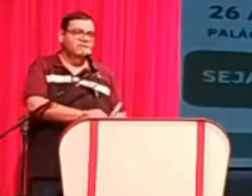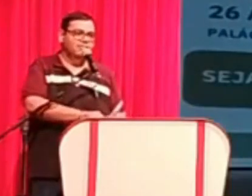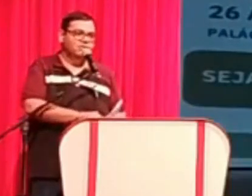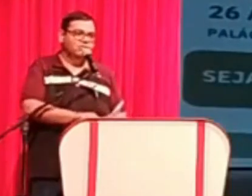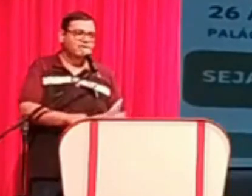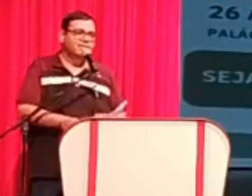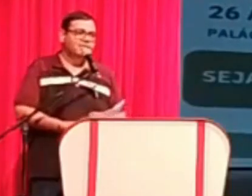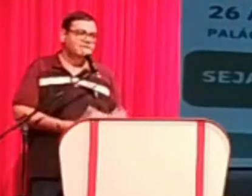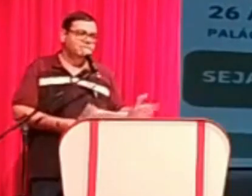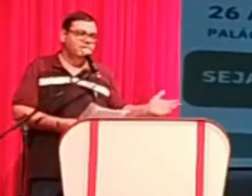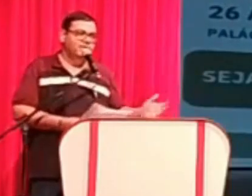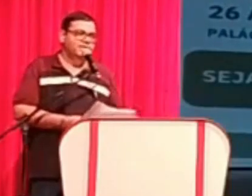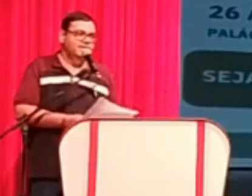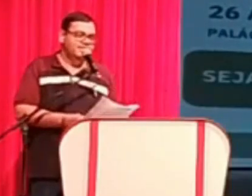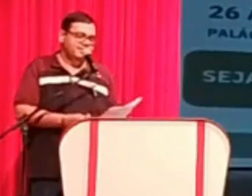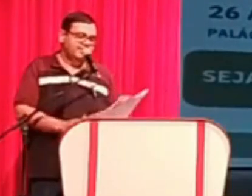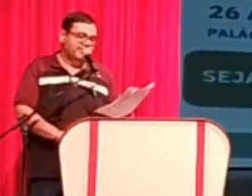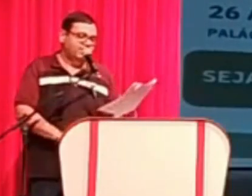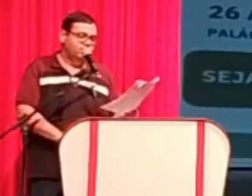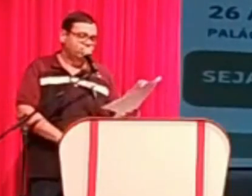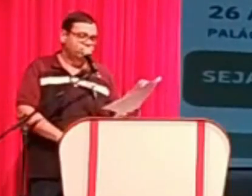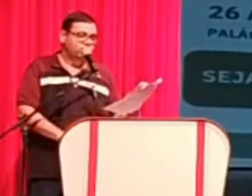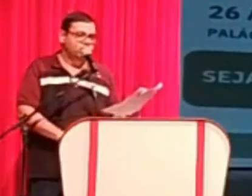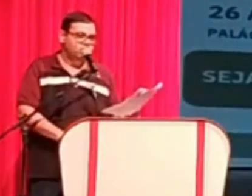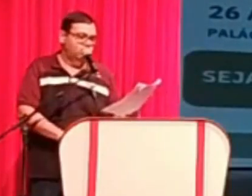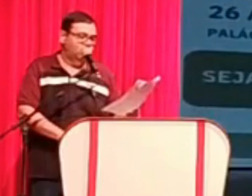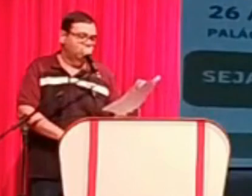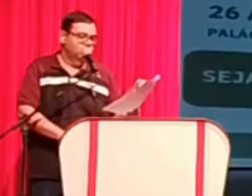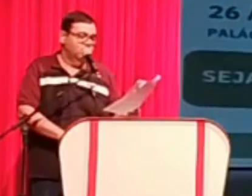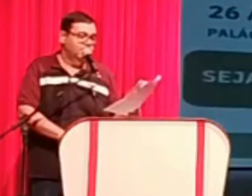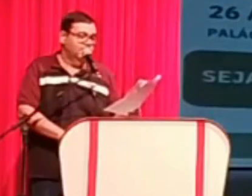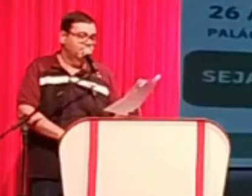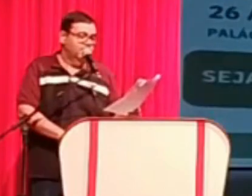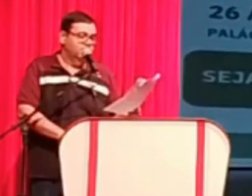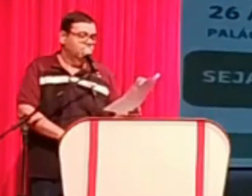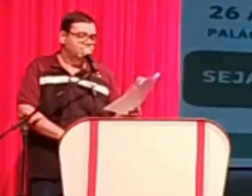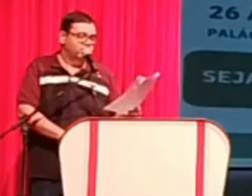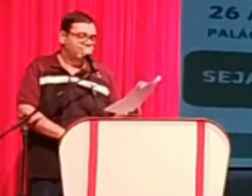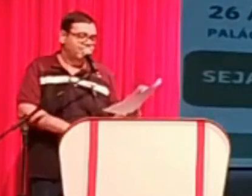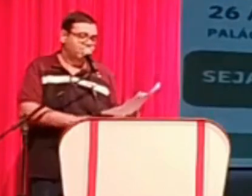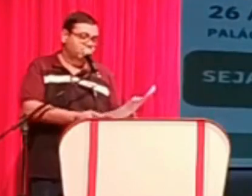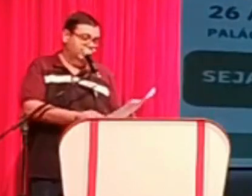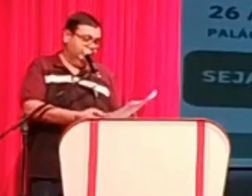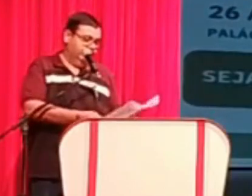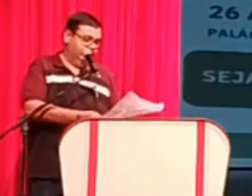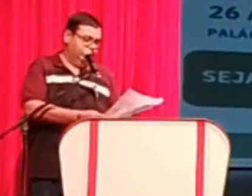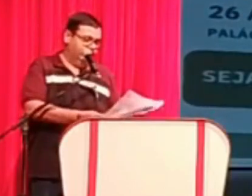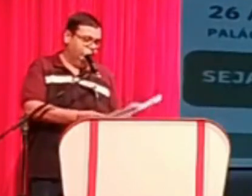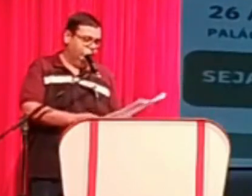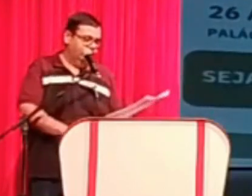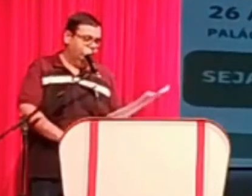nome, de onde que a pessoa é, para a gente poder citar aqui junto com o questionamento.